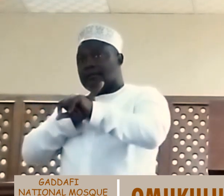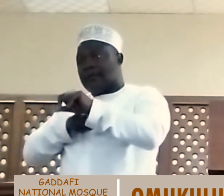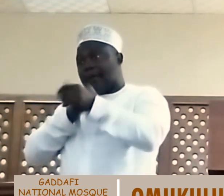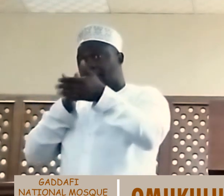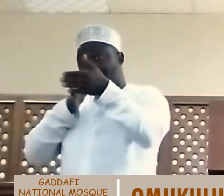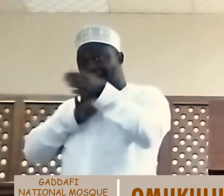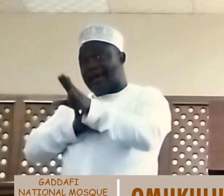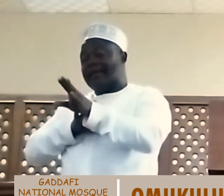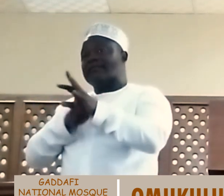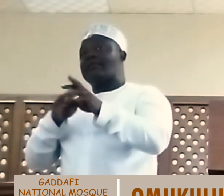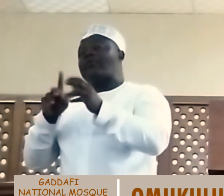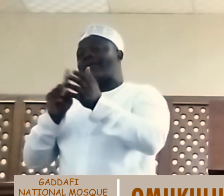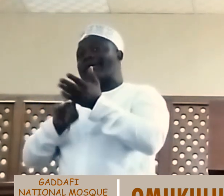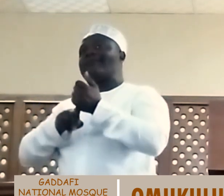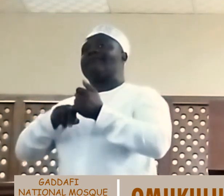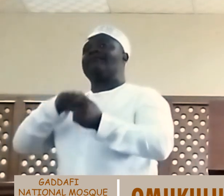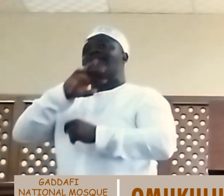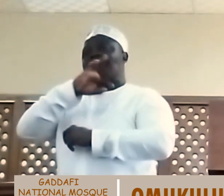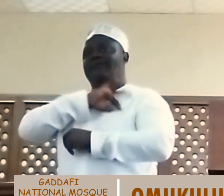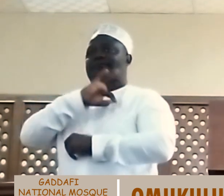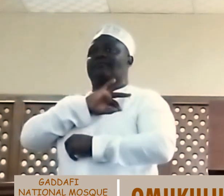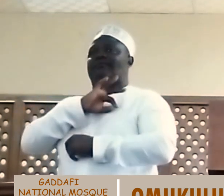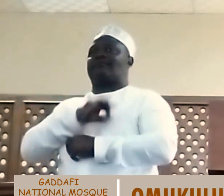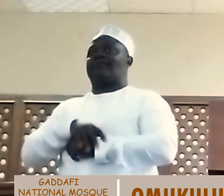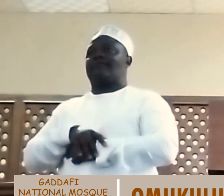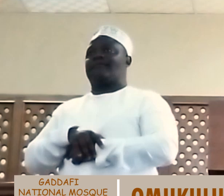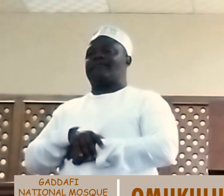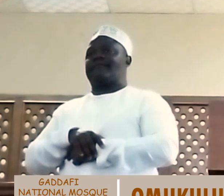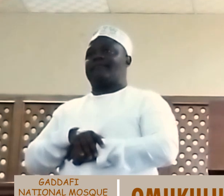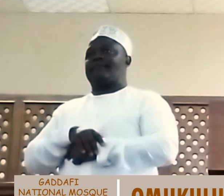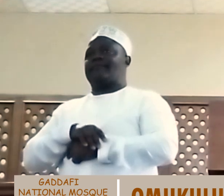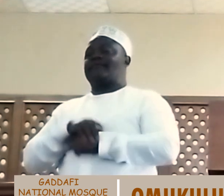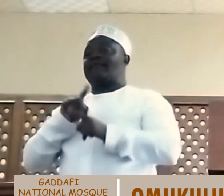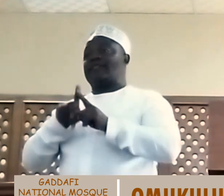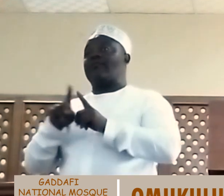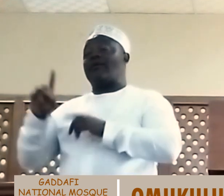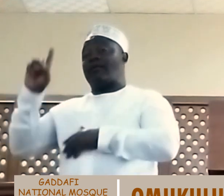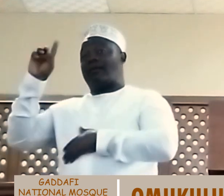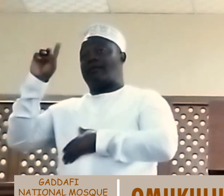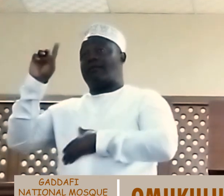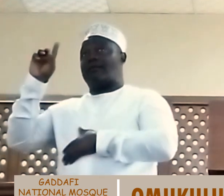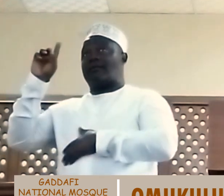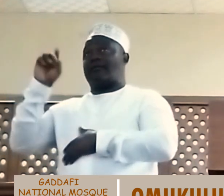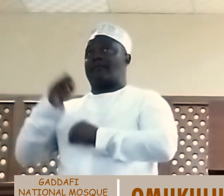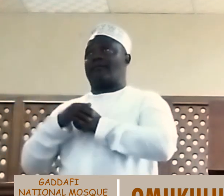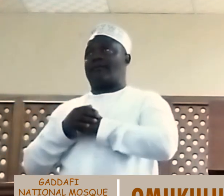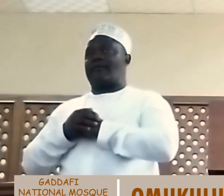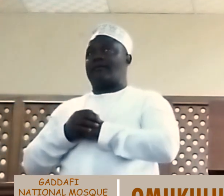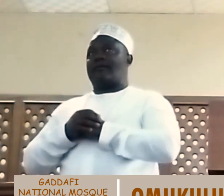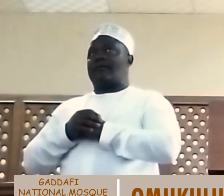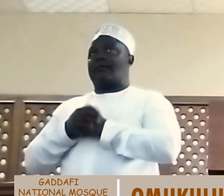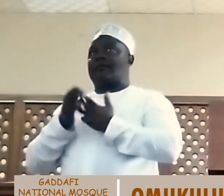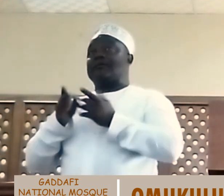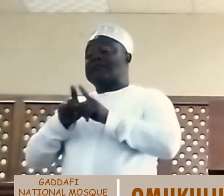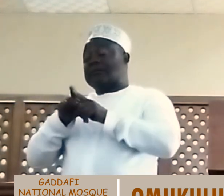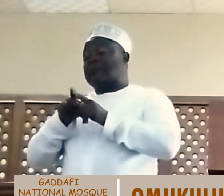ويكتب له الأجر والثواب بعد موته قال تعالى يا